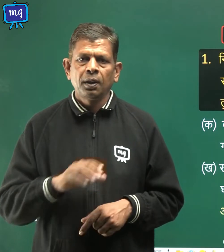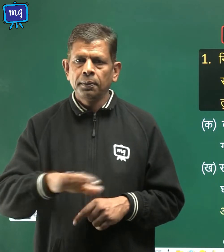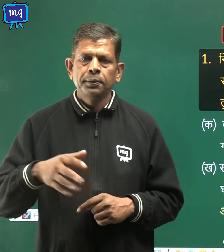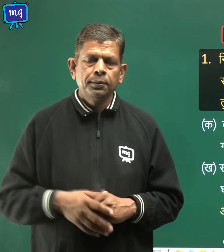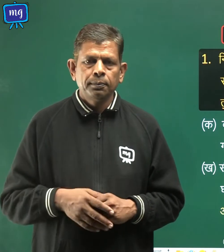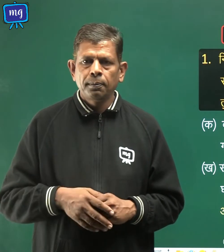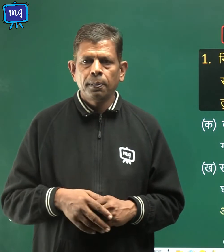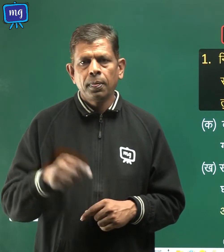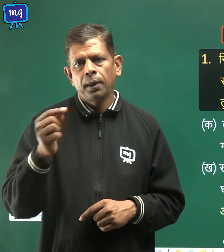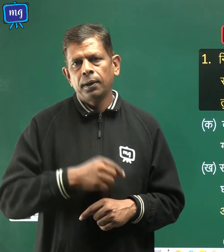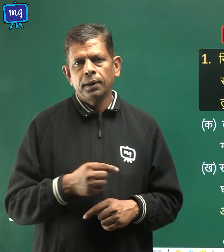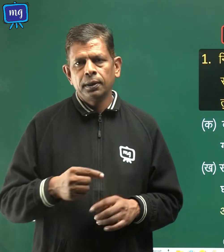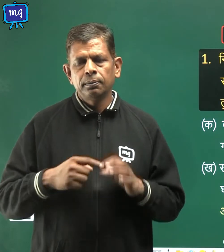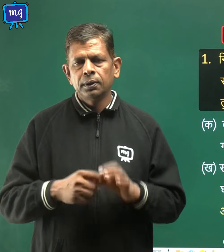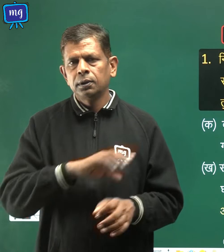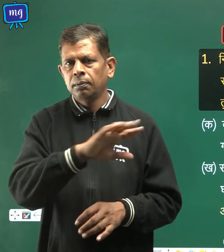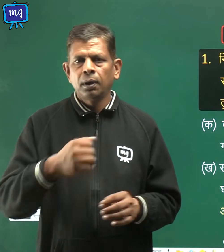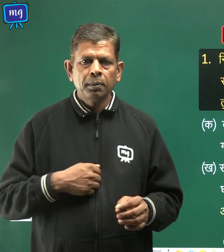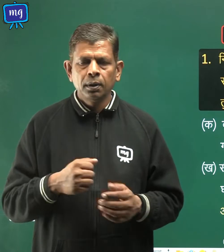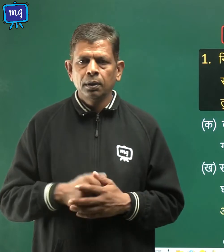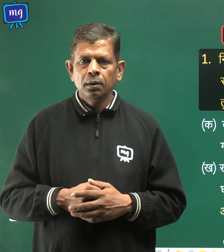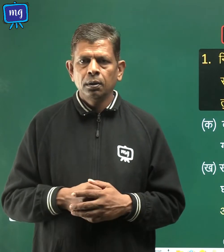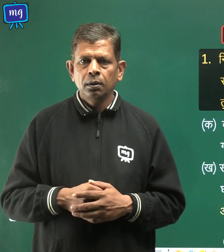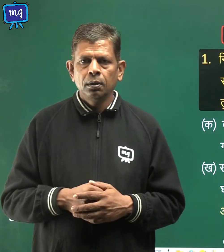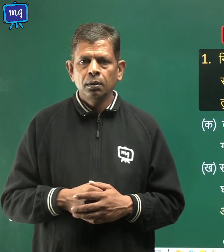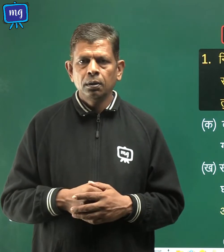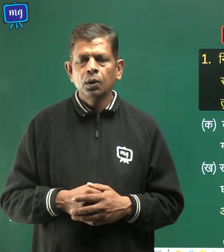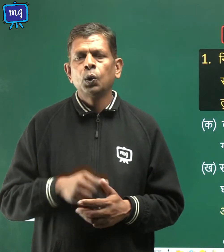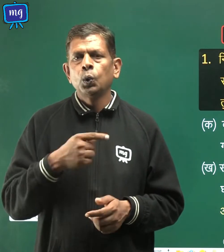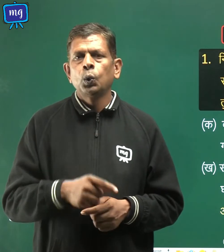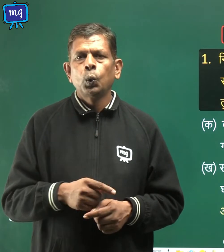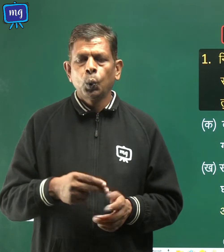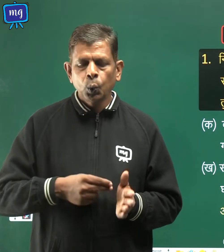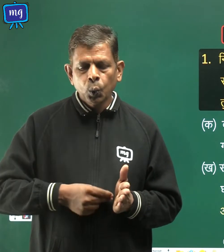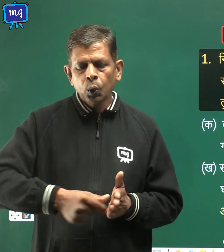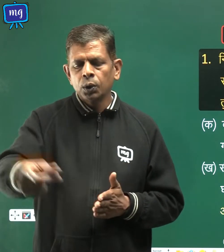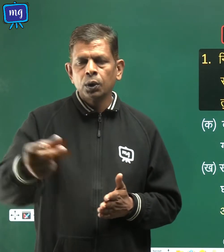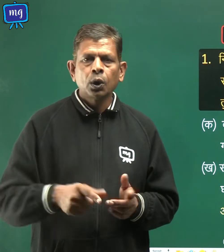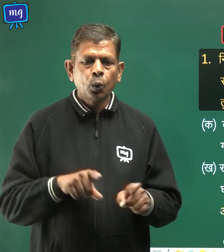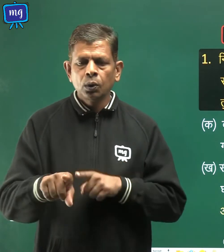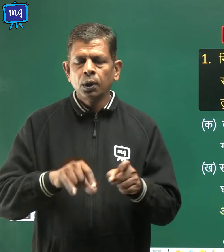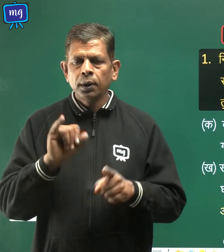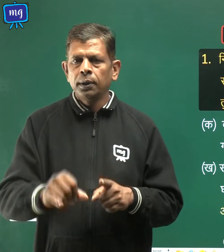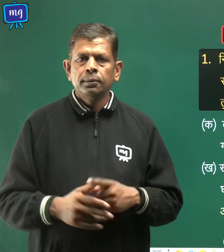बच्चों, इस प्रश्न में हमें जो गति के उदाहरण दिए गए हैं,